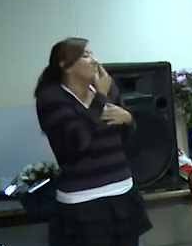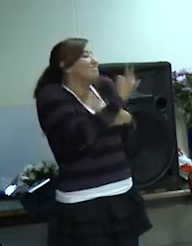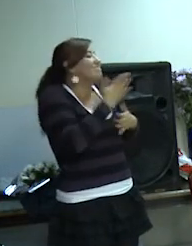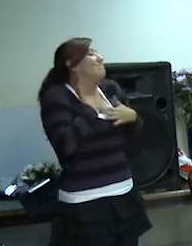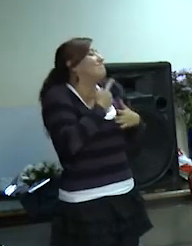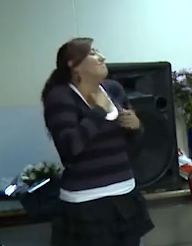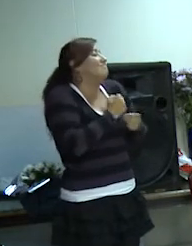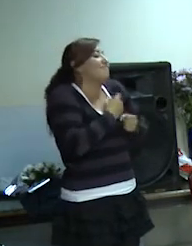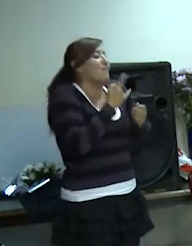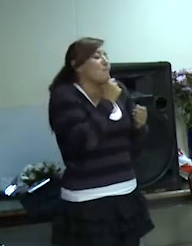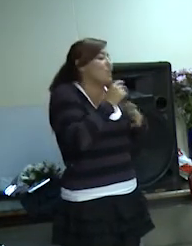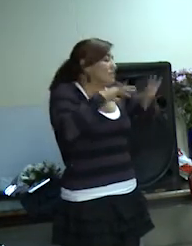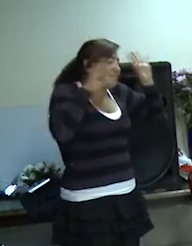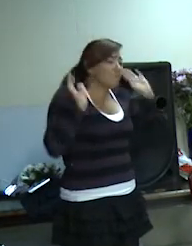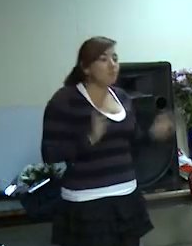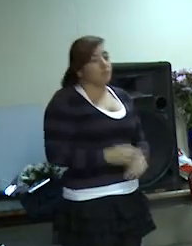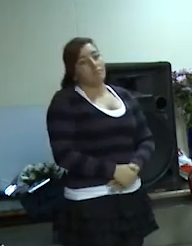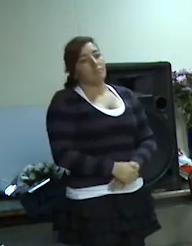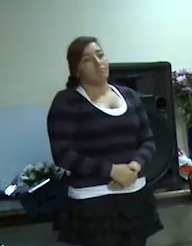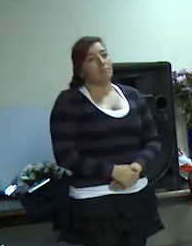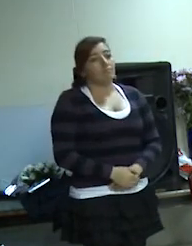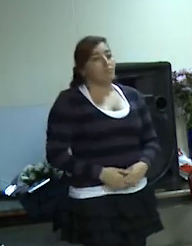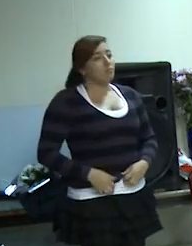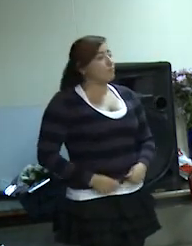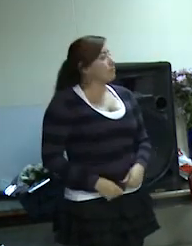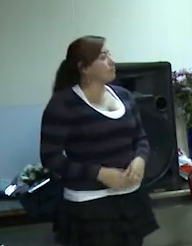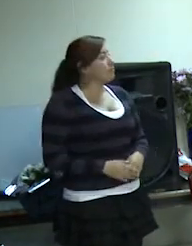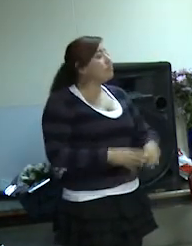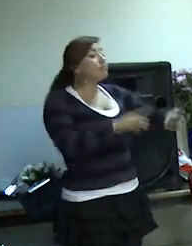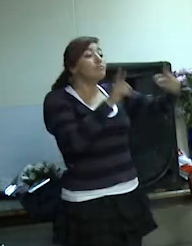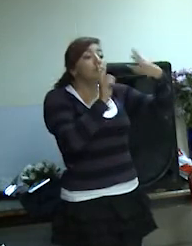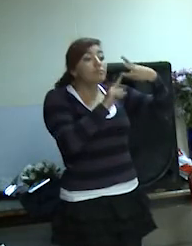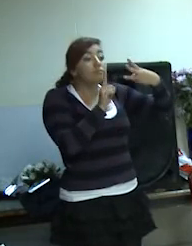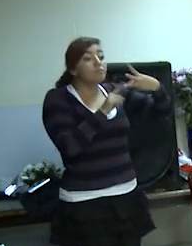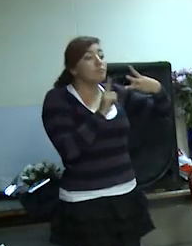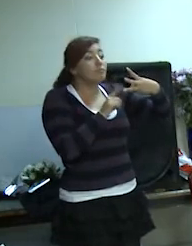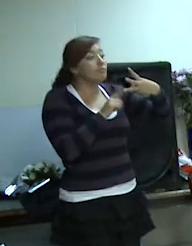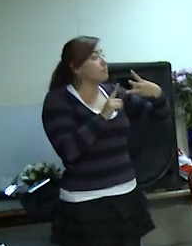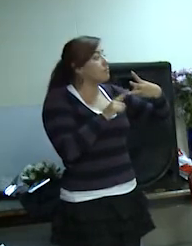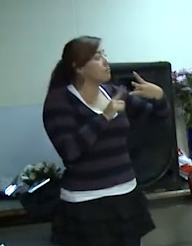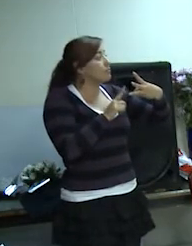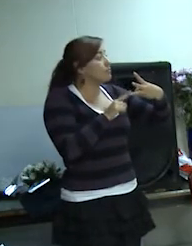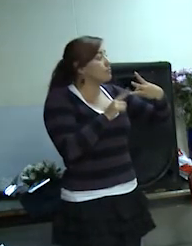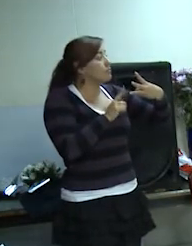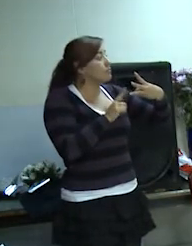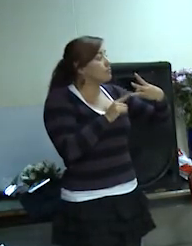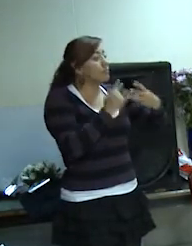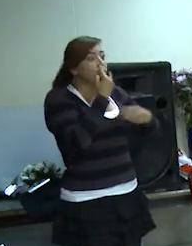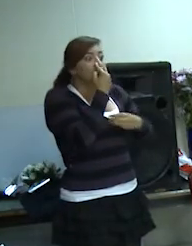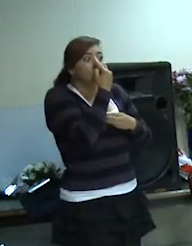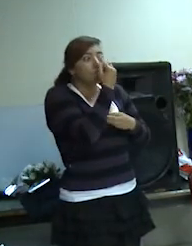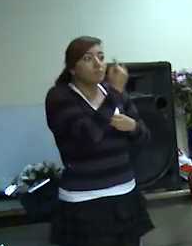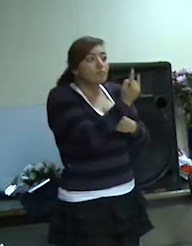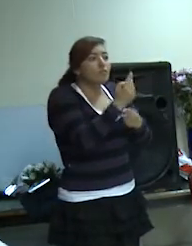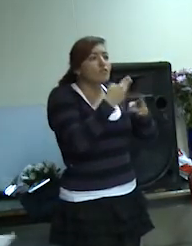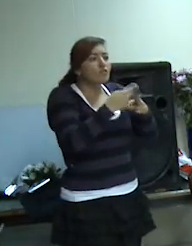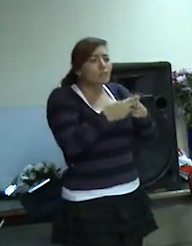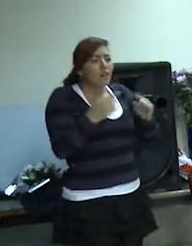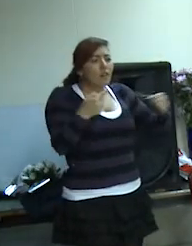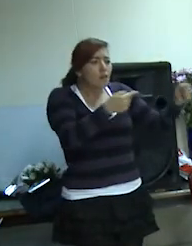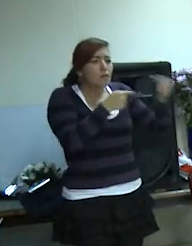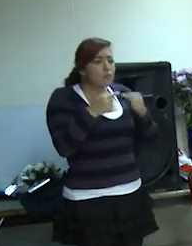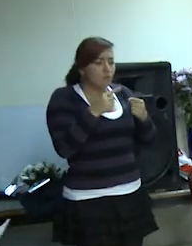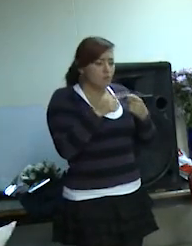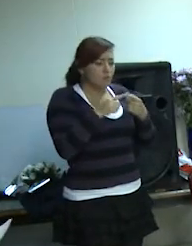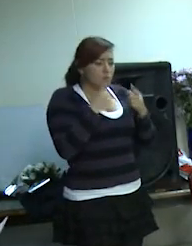eso. Entonces, y ya lo tercero por terminar, es que me llamó la atención el nombre del conversatorio, porque